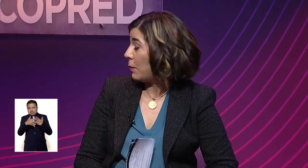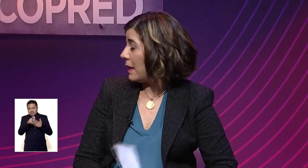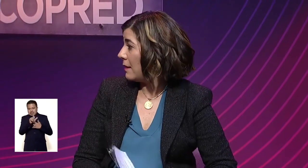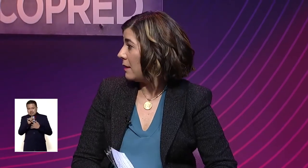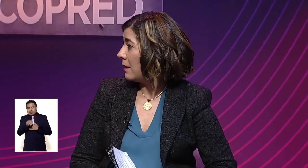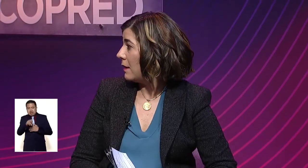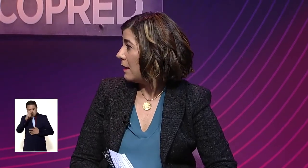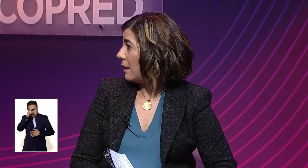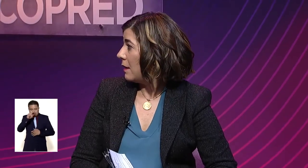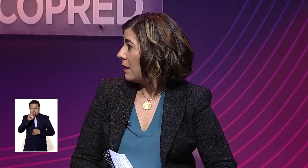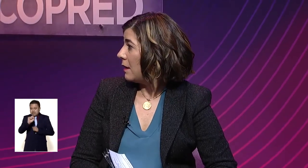país?